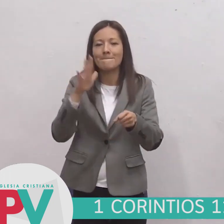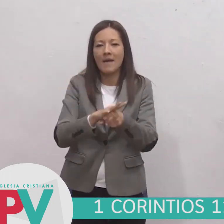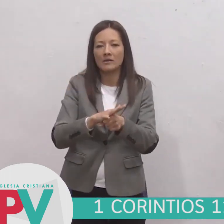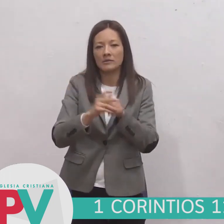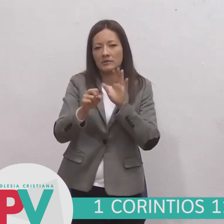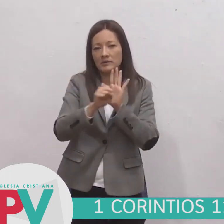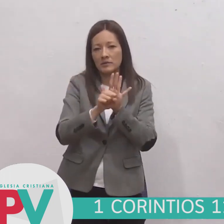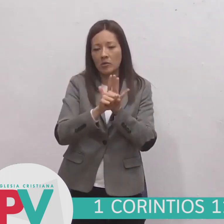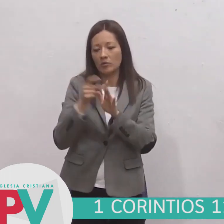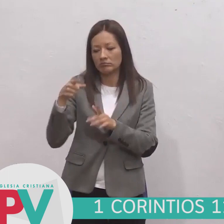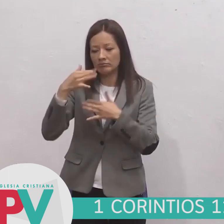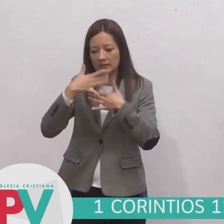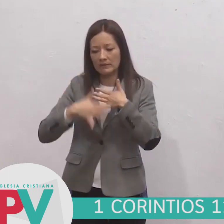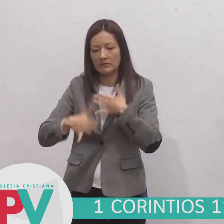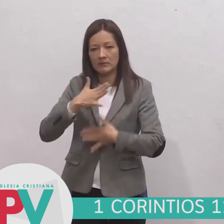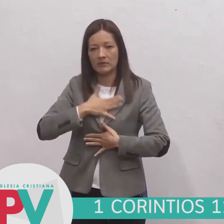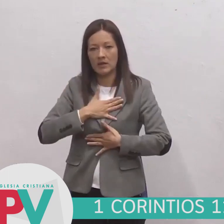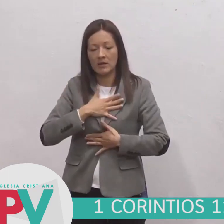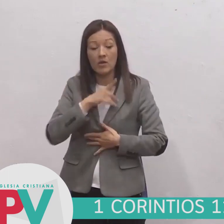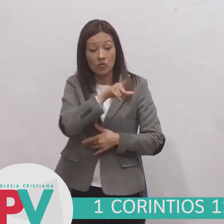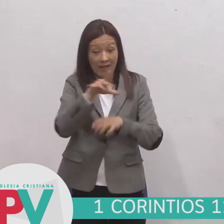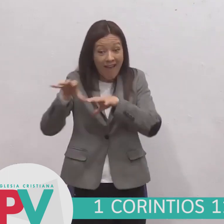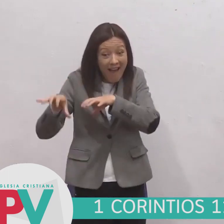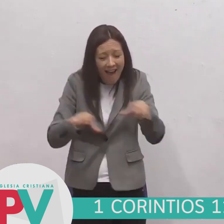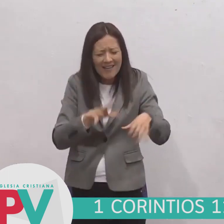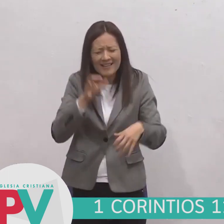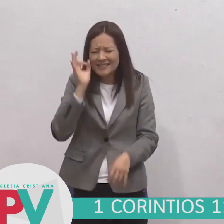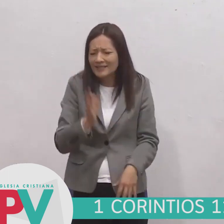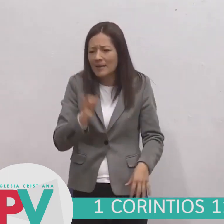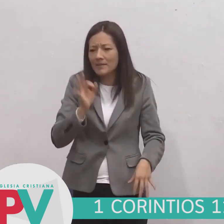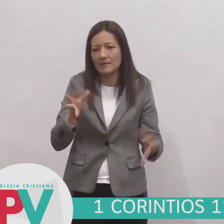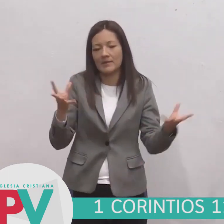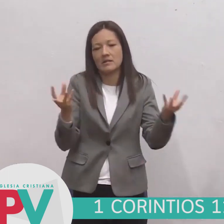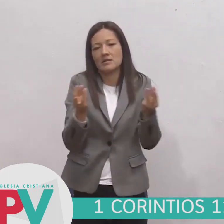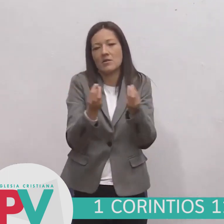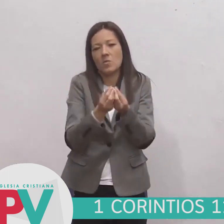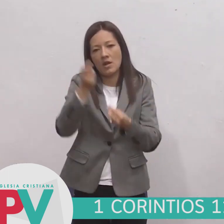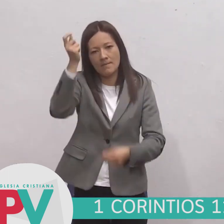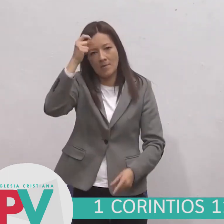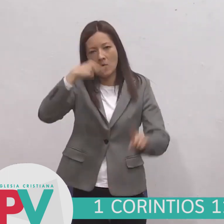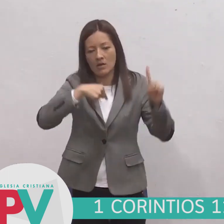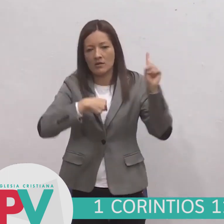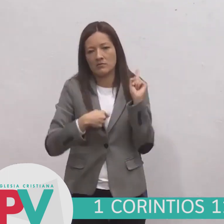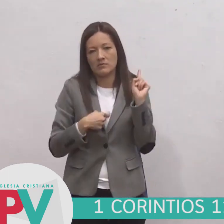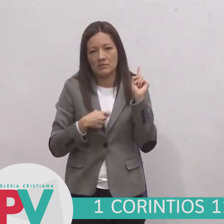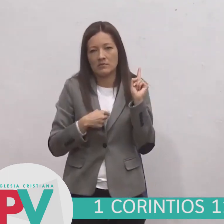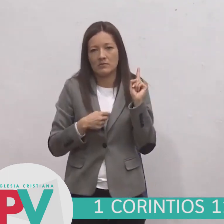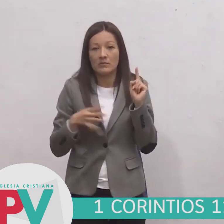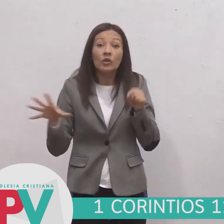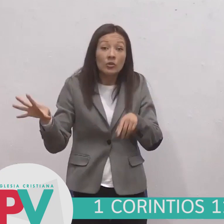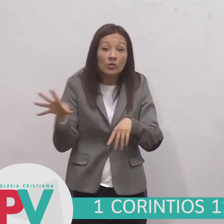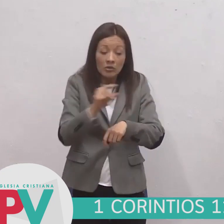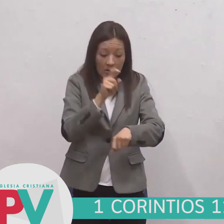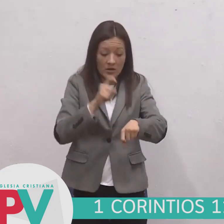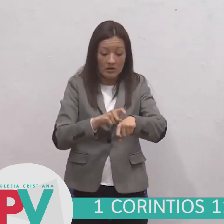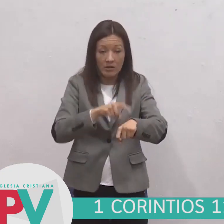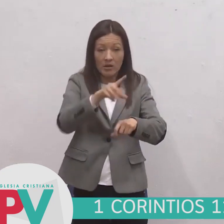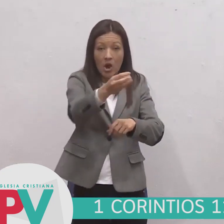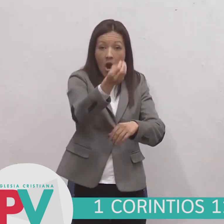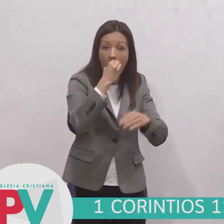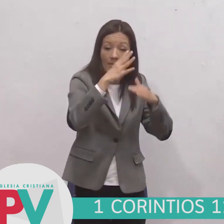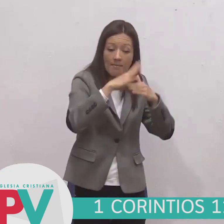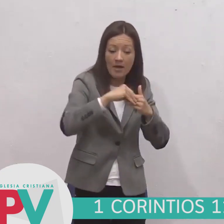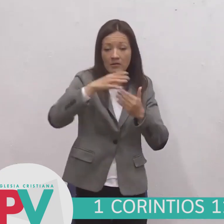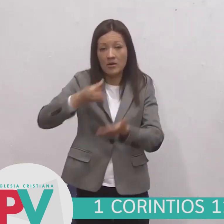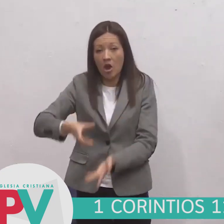hagan esto todas las veces que la beban en memoria de mí. Así pues, todas las veces que coman este pan y beban